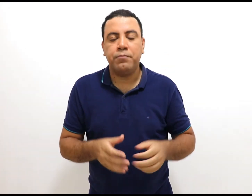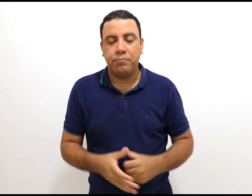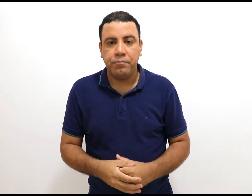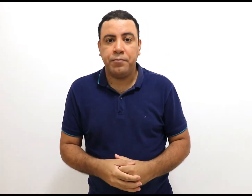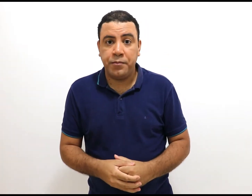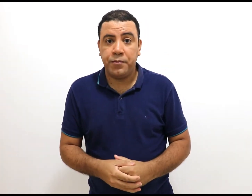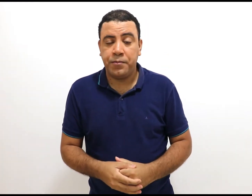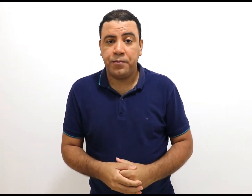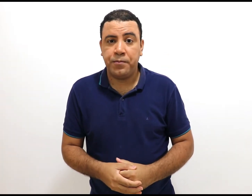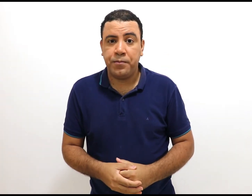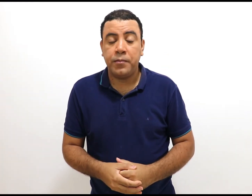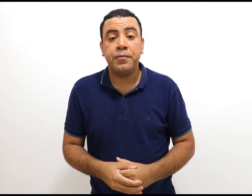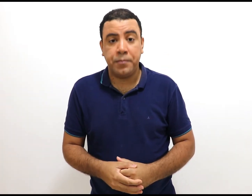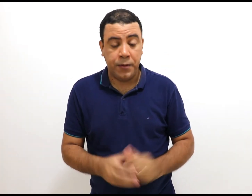técnico em informática.